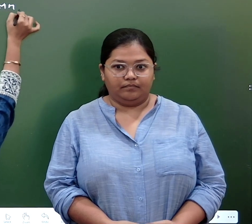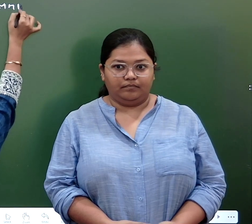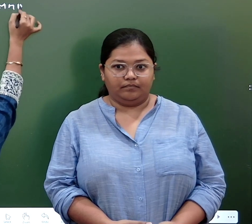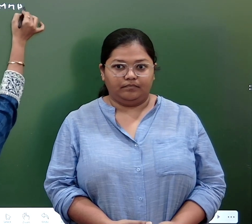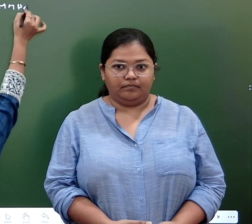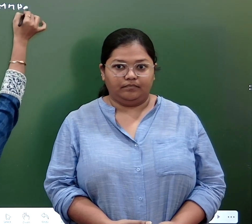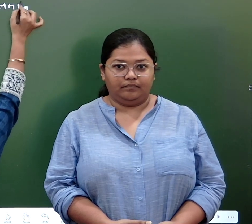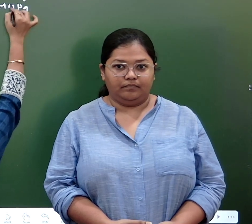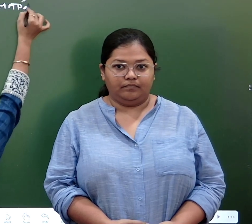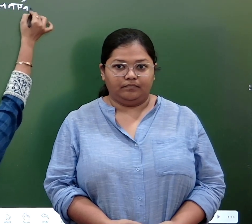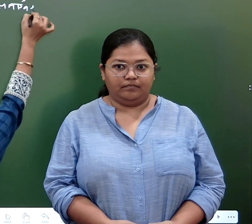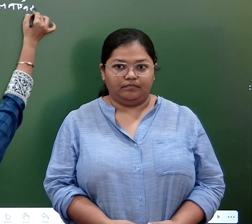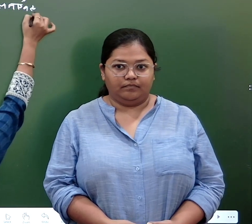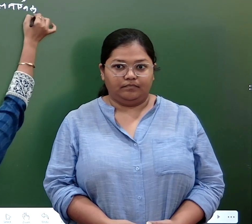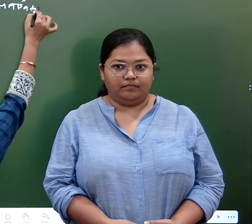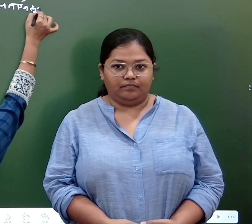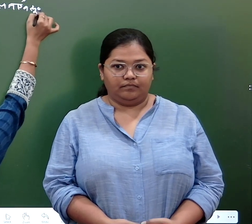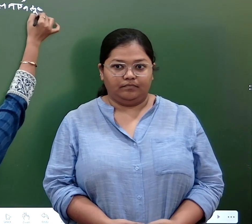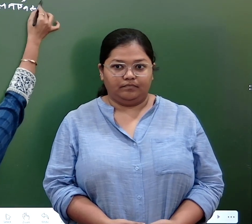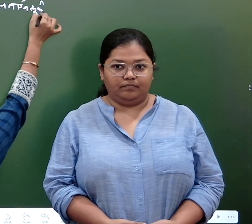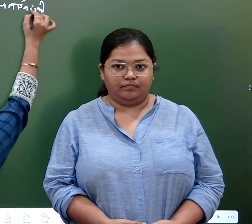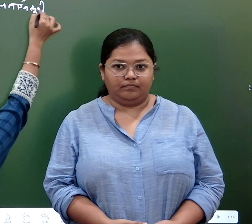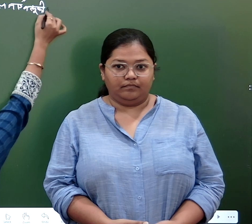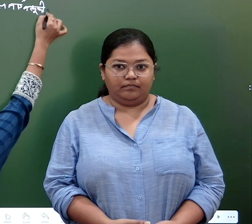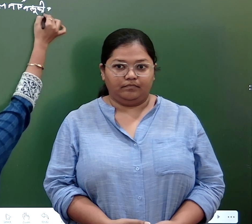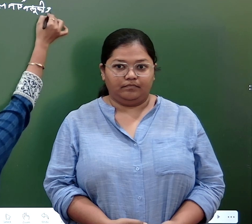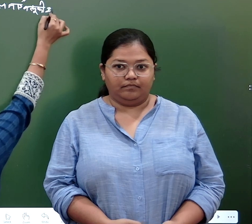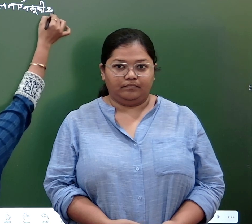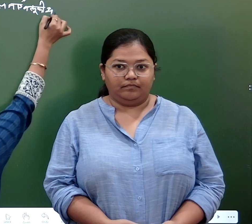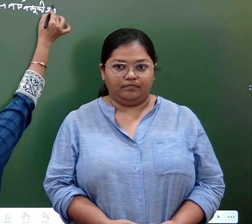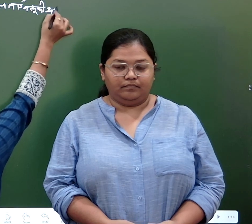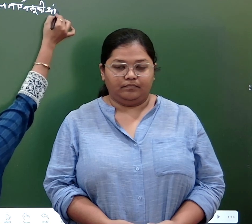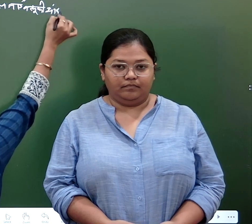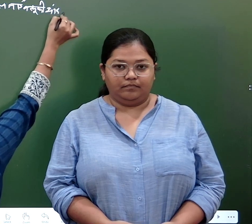एवं सूफी आंदोलन। ठीक,